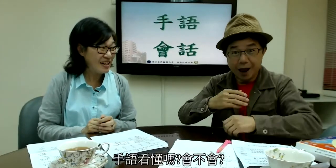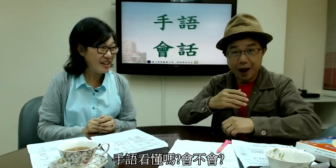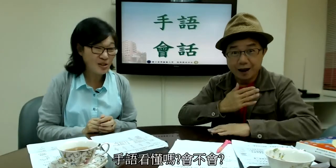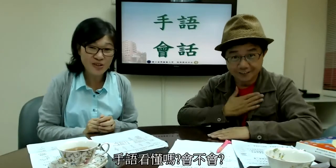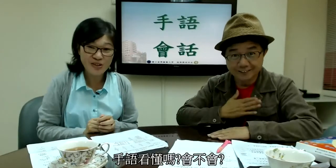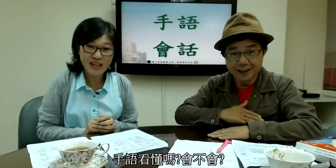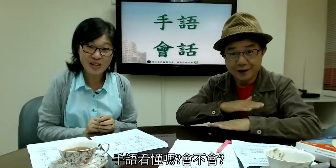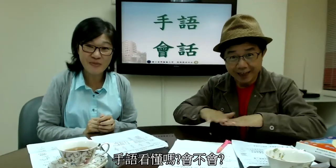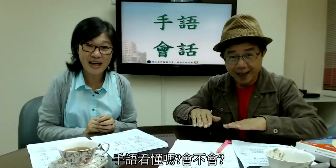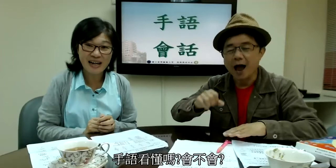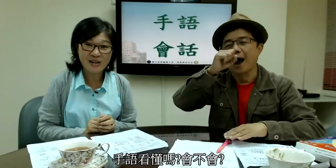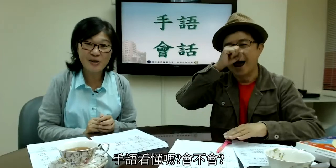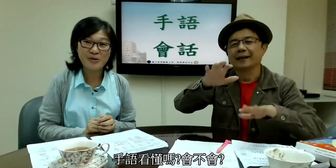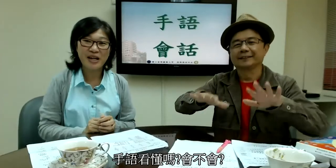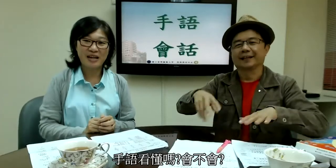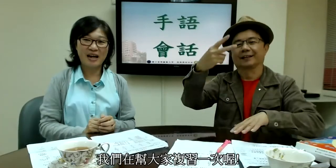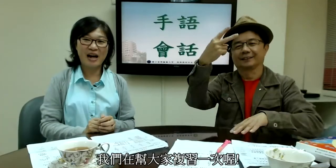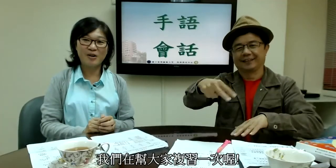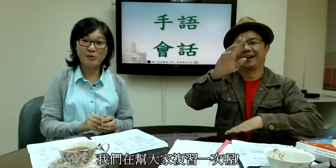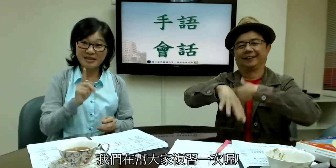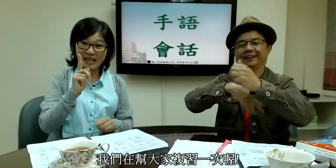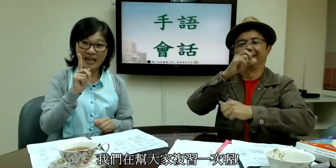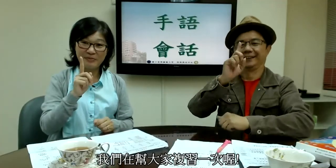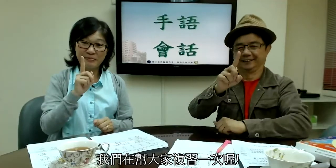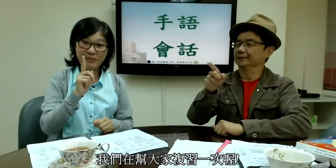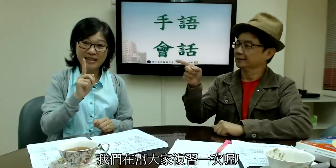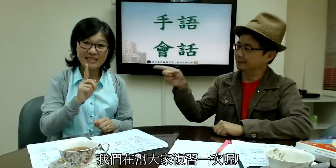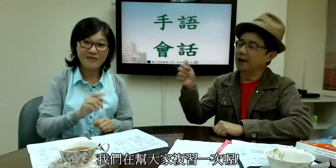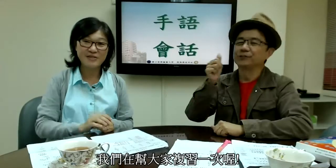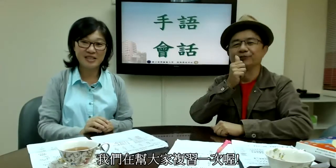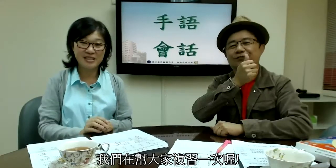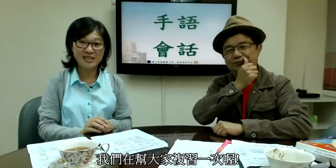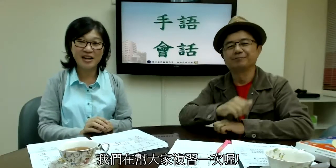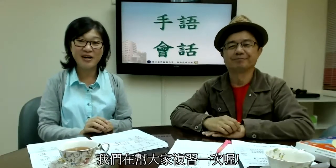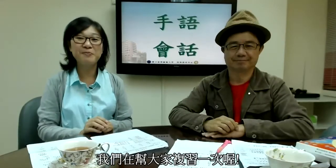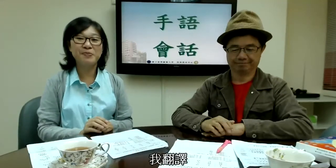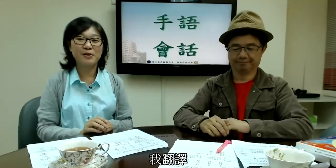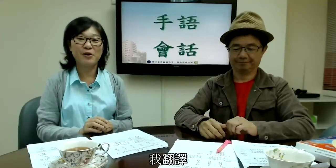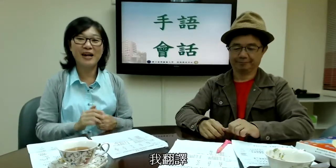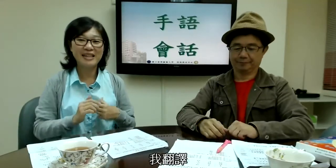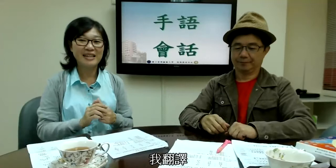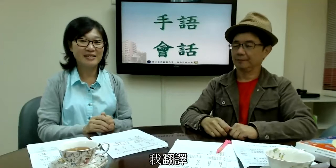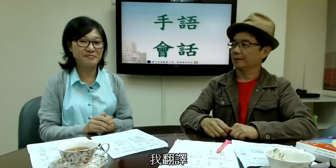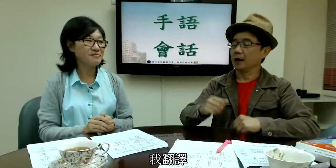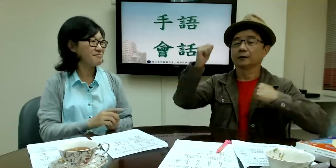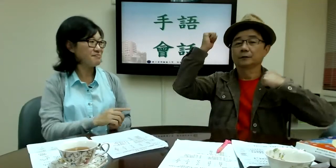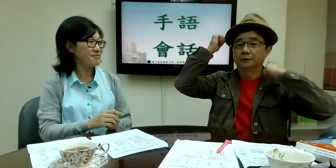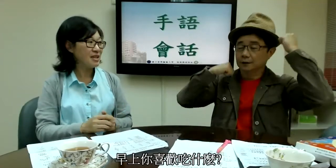手语看懂吗？会不会？好，我们再帮大家复习一次哦。我翻译：